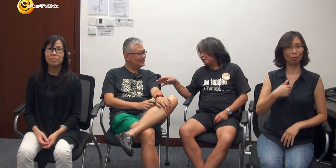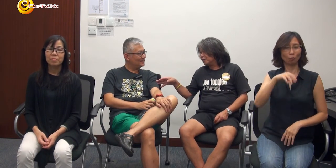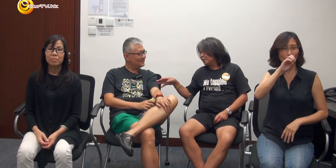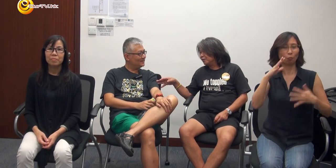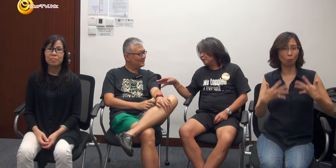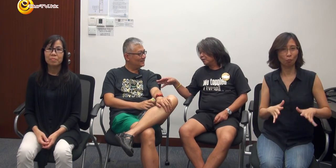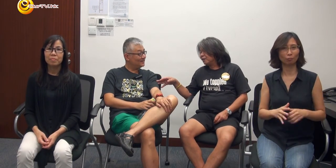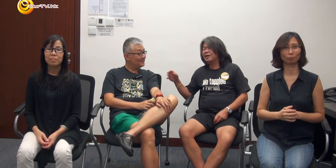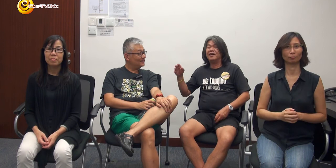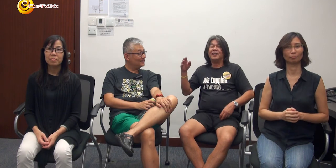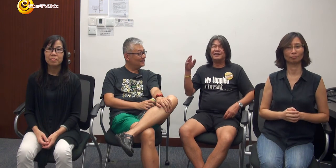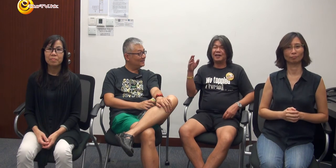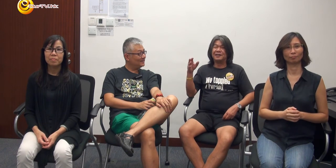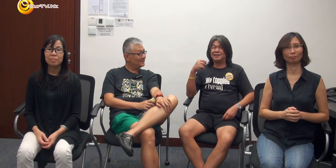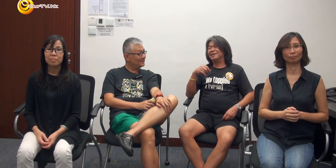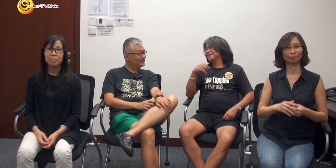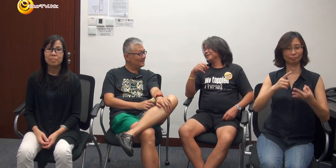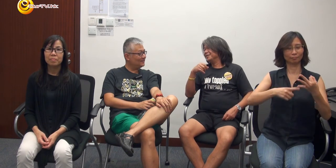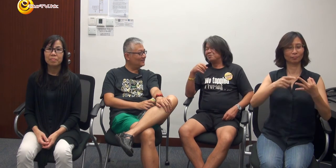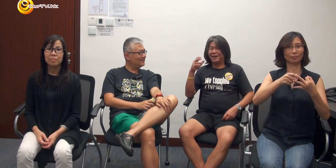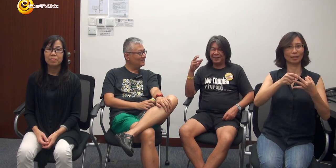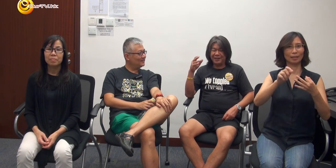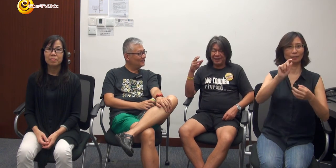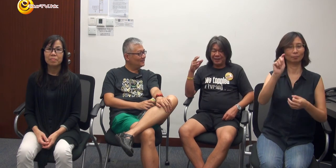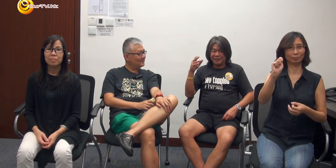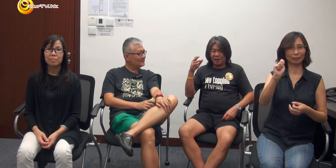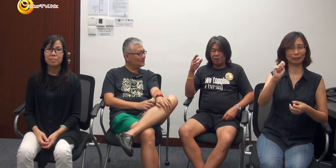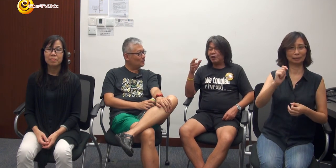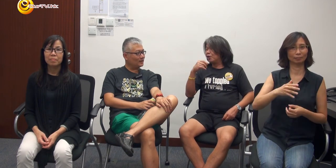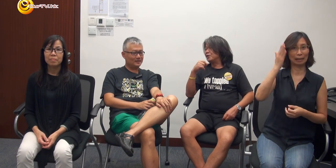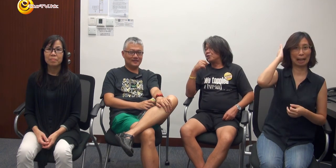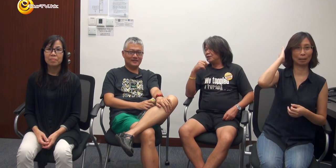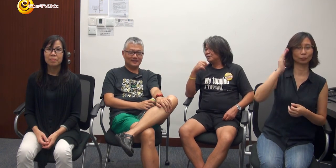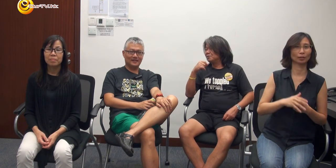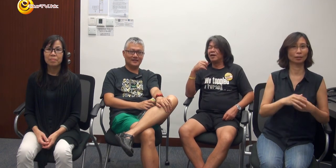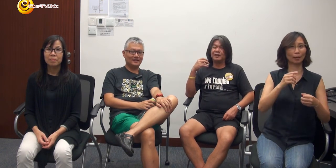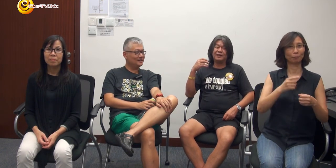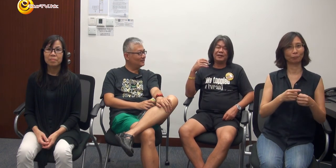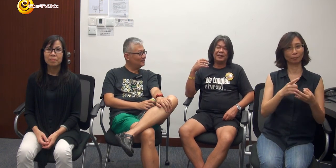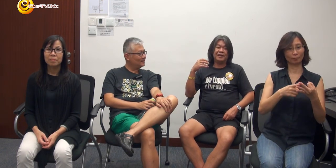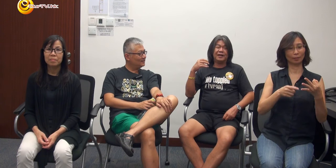做曾德成同埋鄧國威嗰個食飯， 係啦， 咁